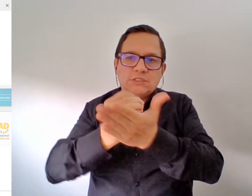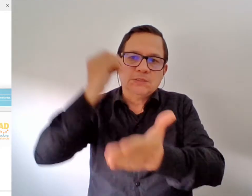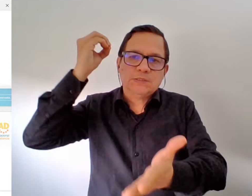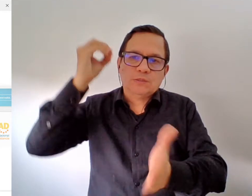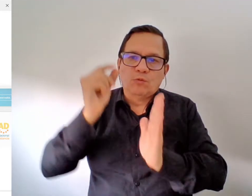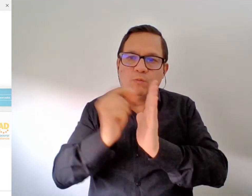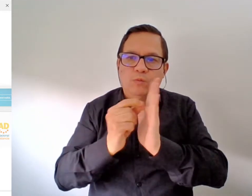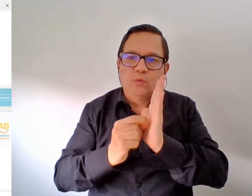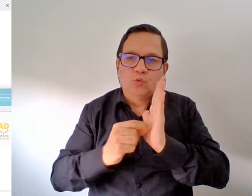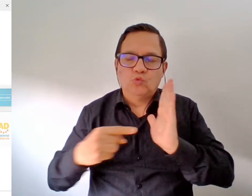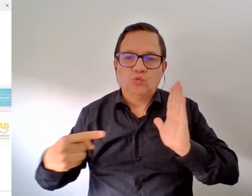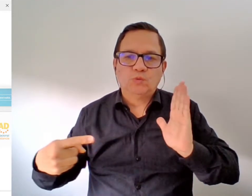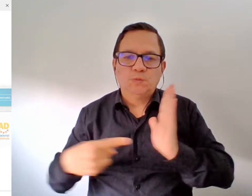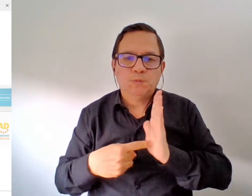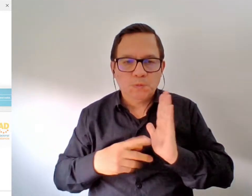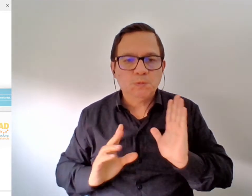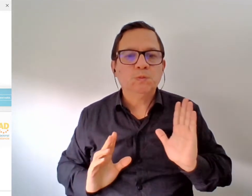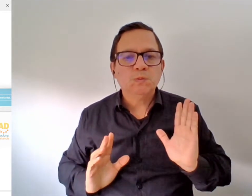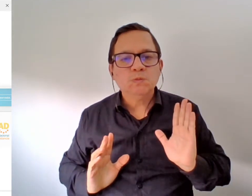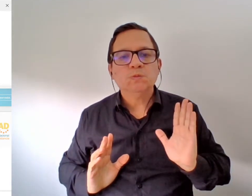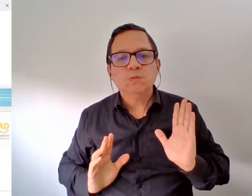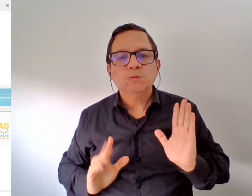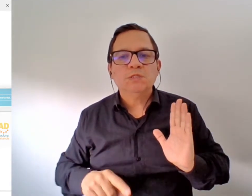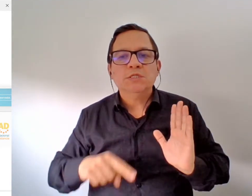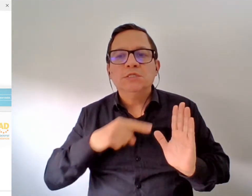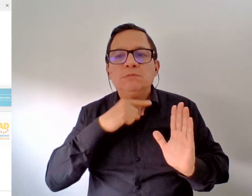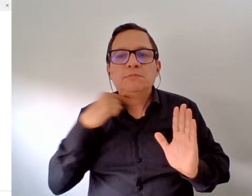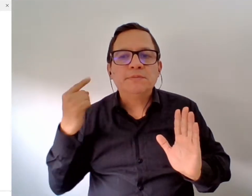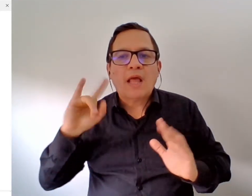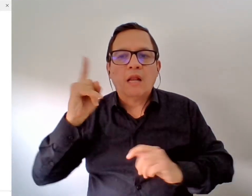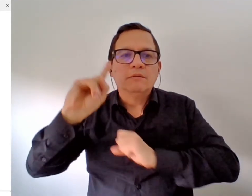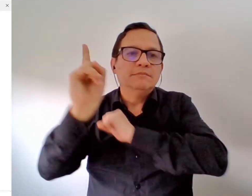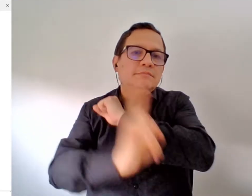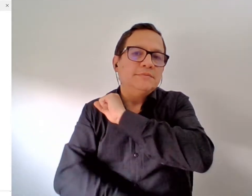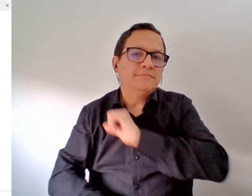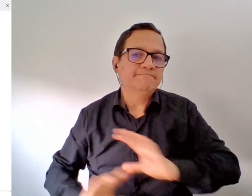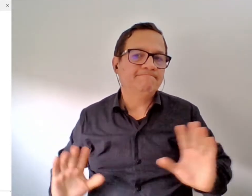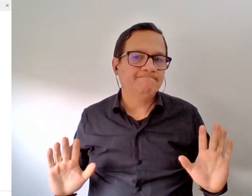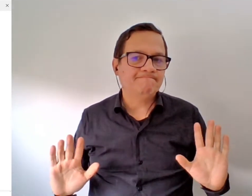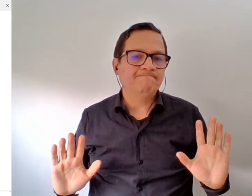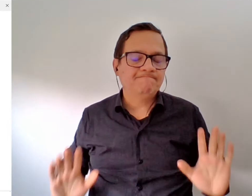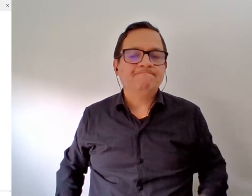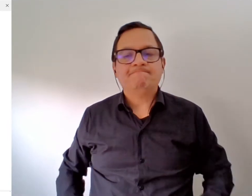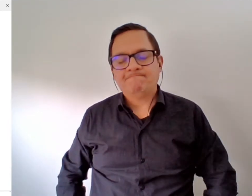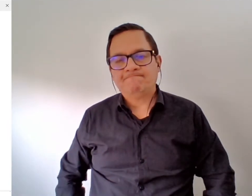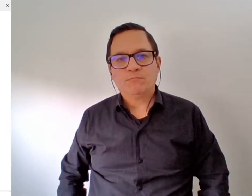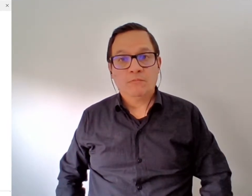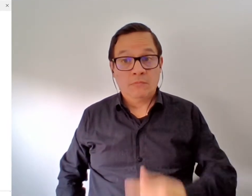0 puntos, sin perjuicio de la sanción disciplinaria correspondiente.